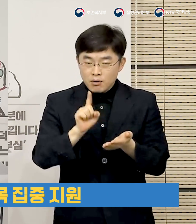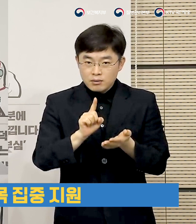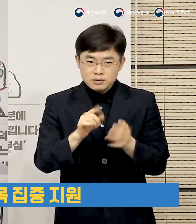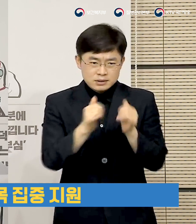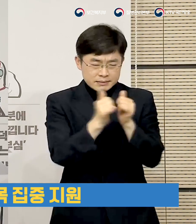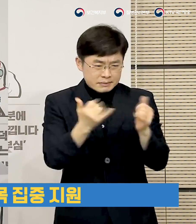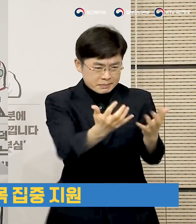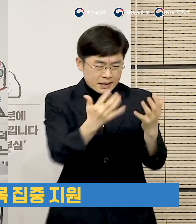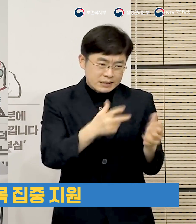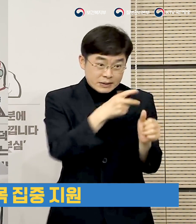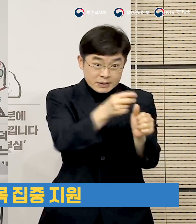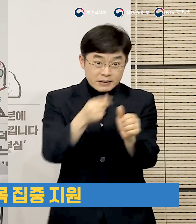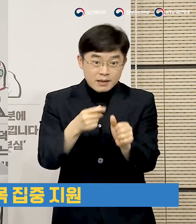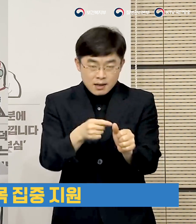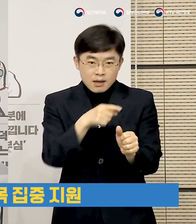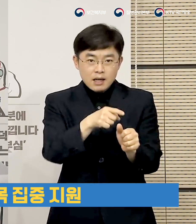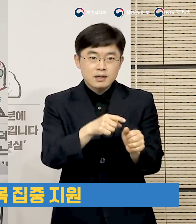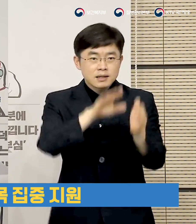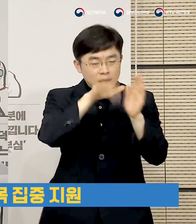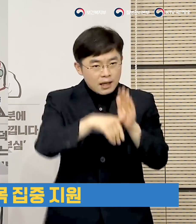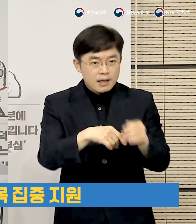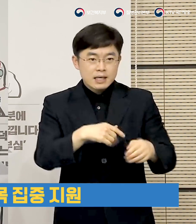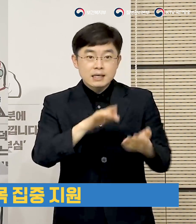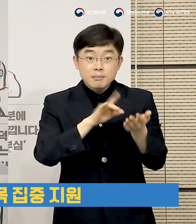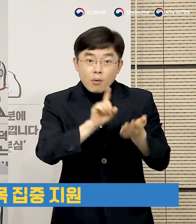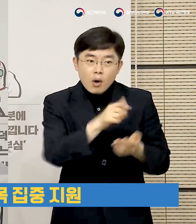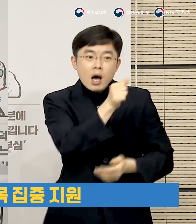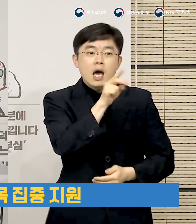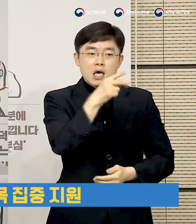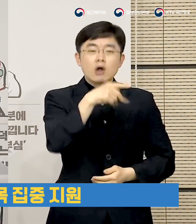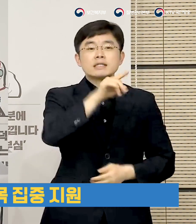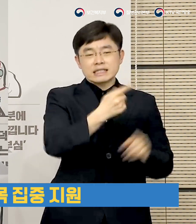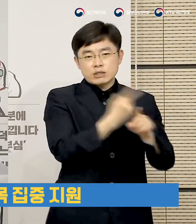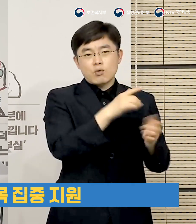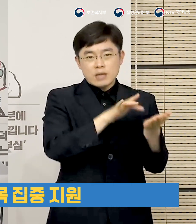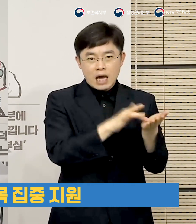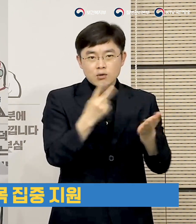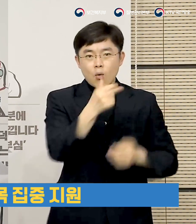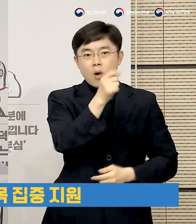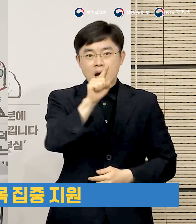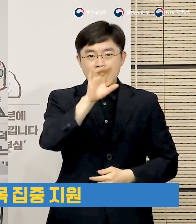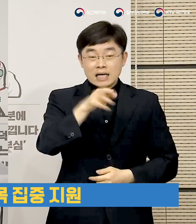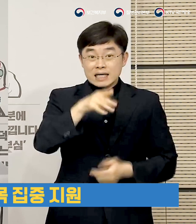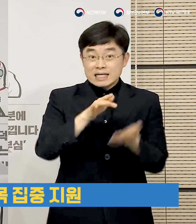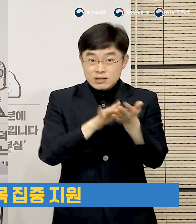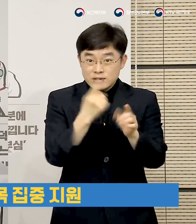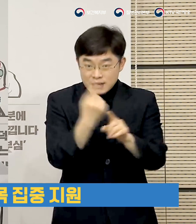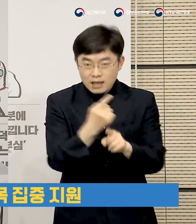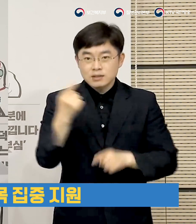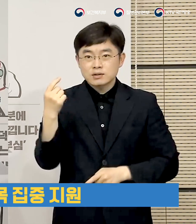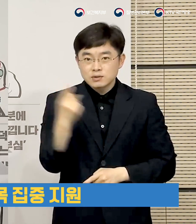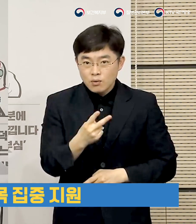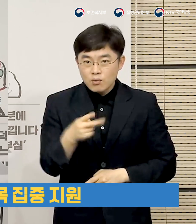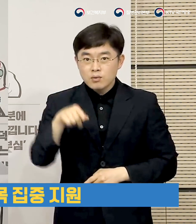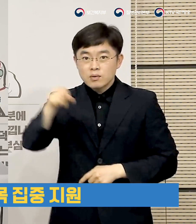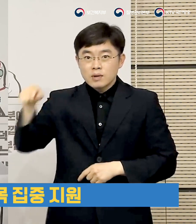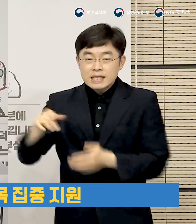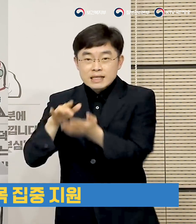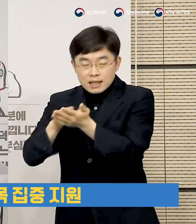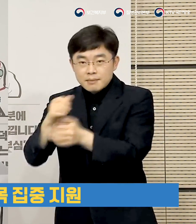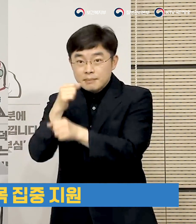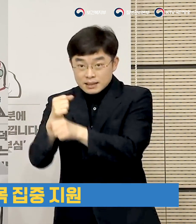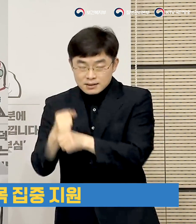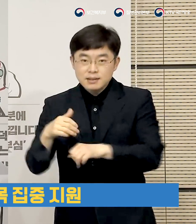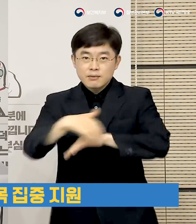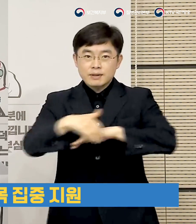근접한 혈장치료제, 항체치료제와 약물 재창출 연구 등 3대 전략 품목을 집중